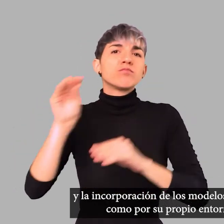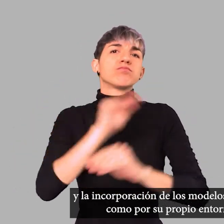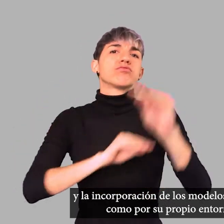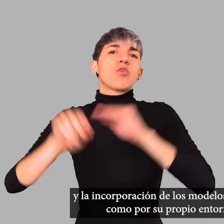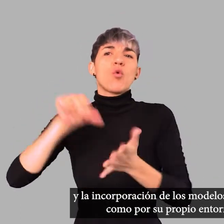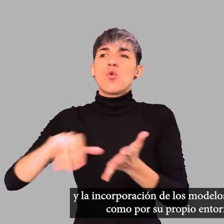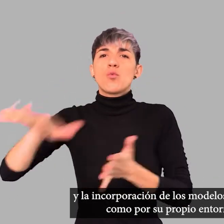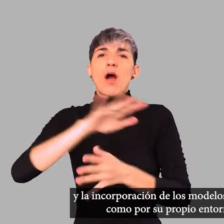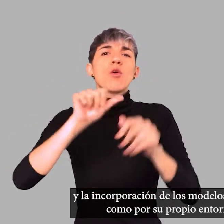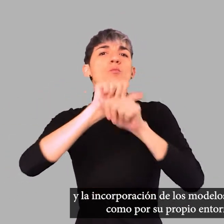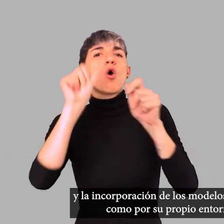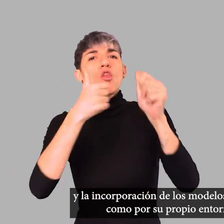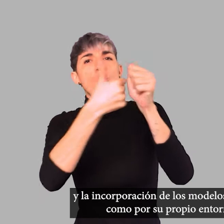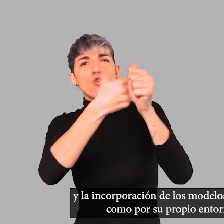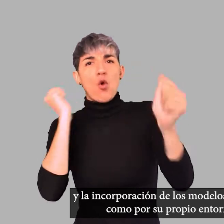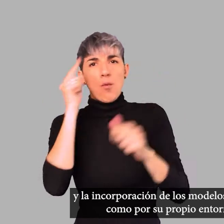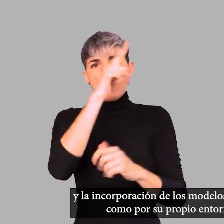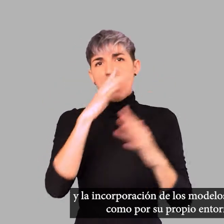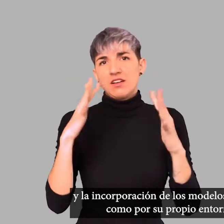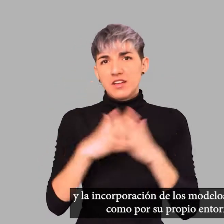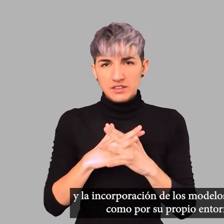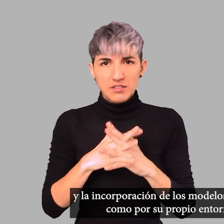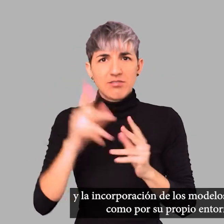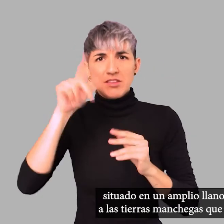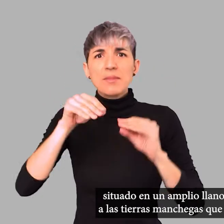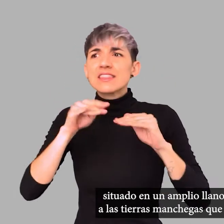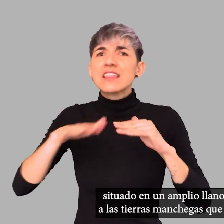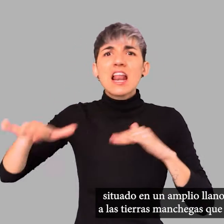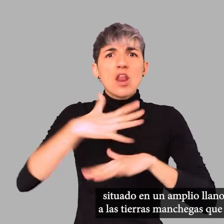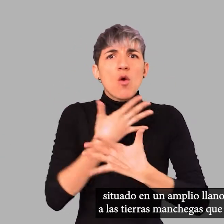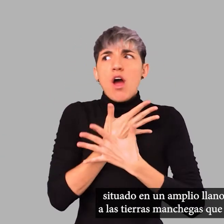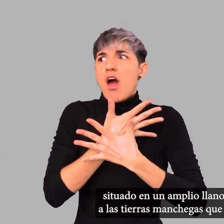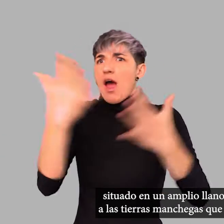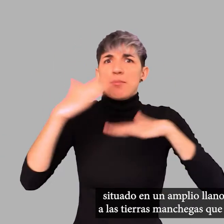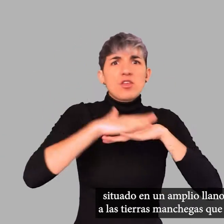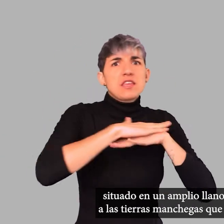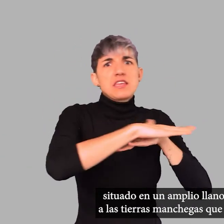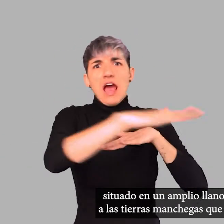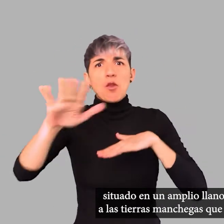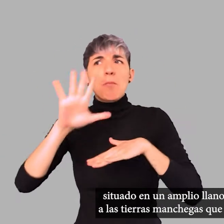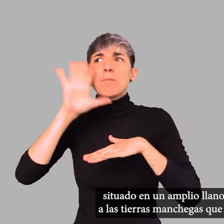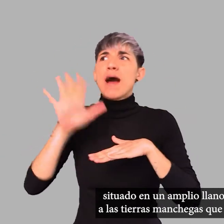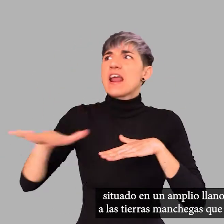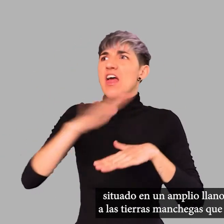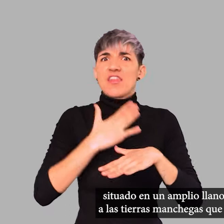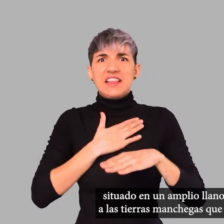situado en un amplio llano más parecido a las tierras